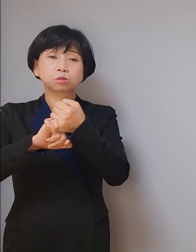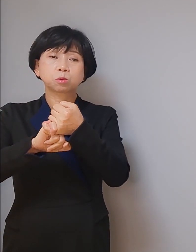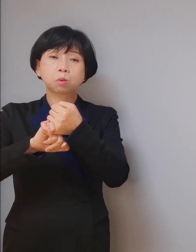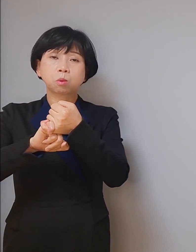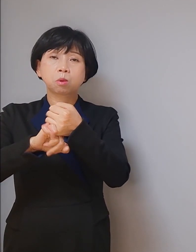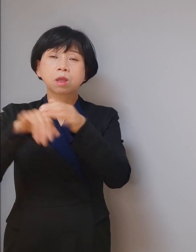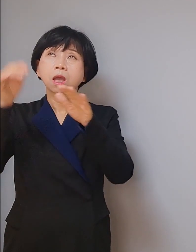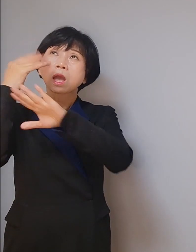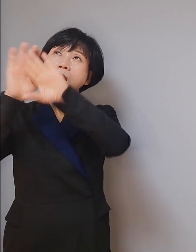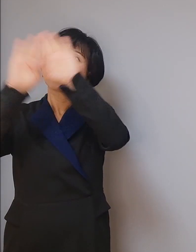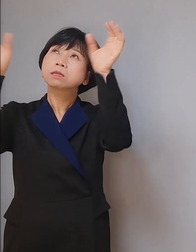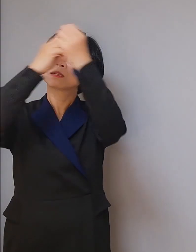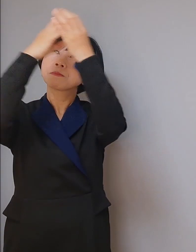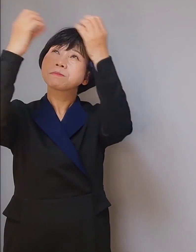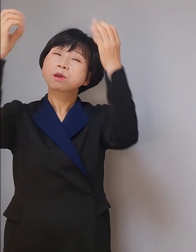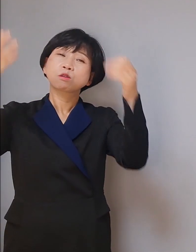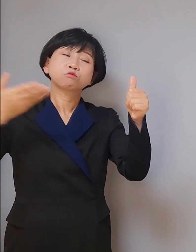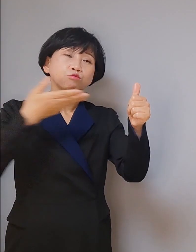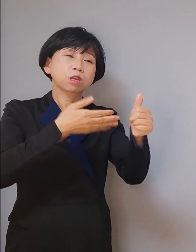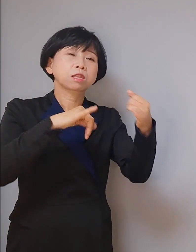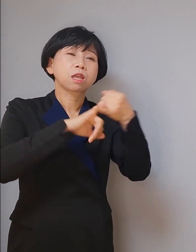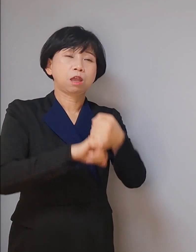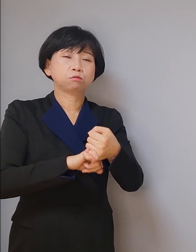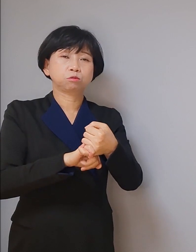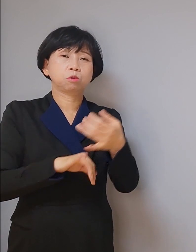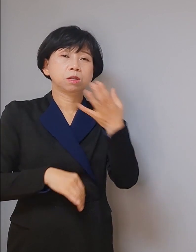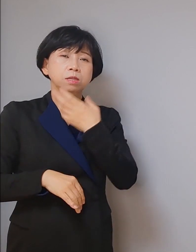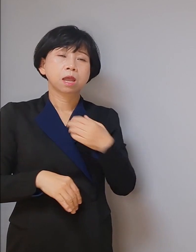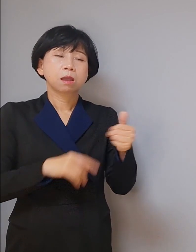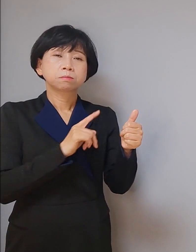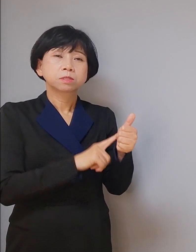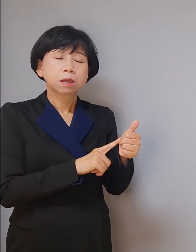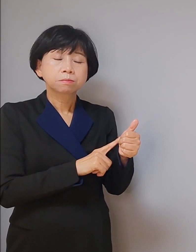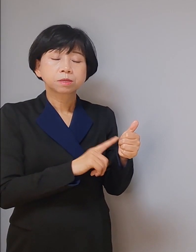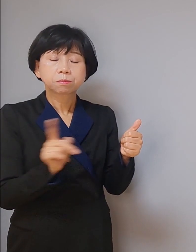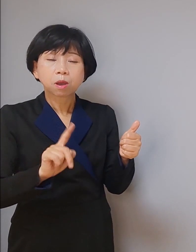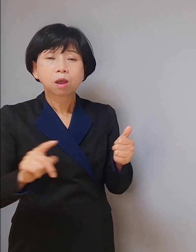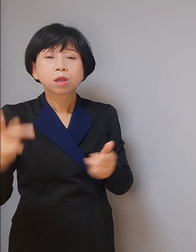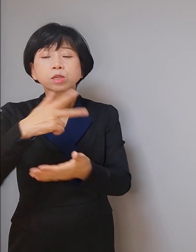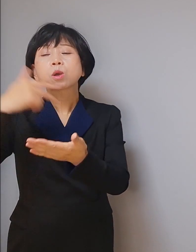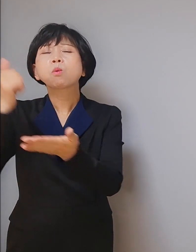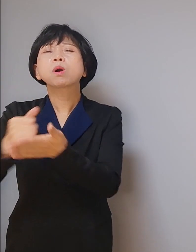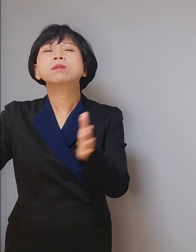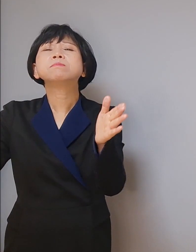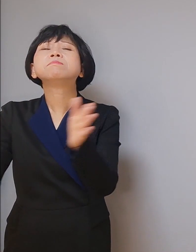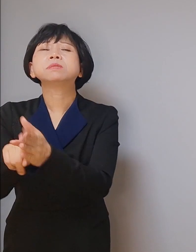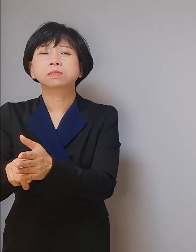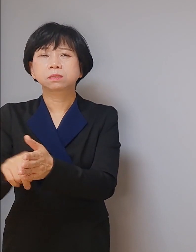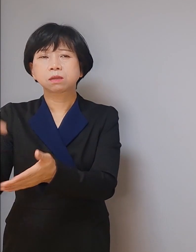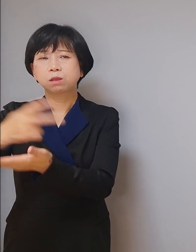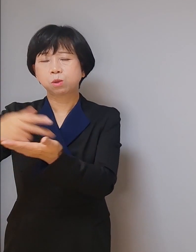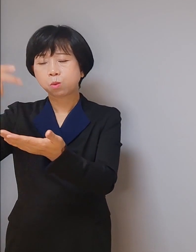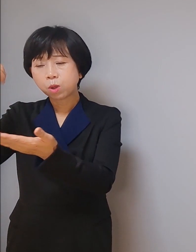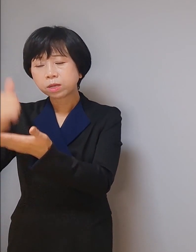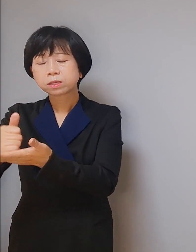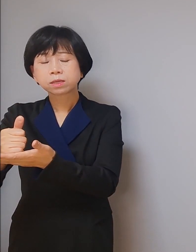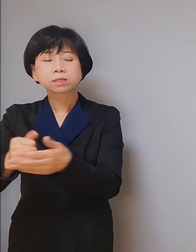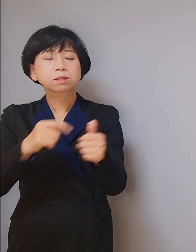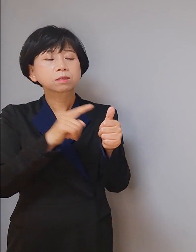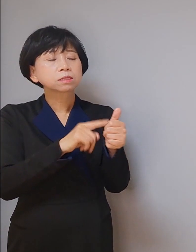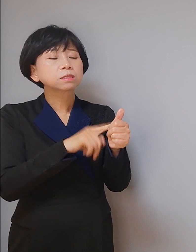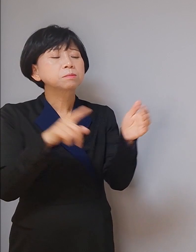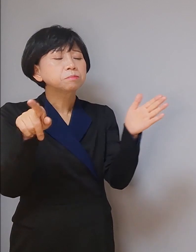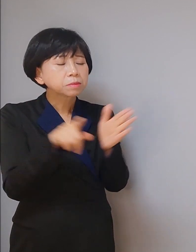않으십니까? 6절을 보세요. 6절. 아브라함이 여호와를 어떻게 했어요? 믿으니 여호와께서 이를 그의